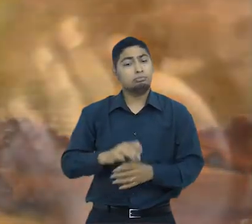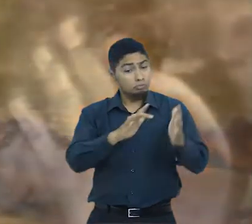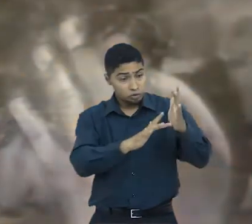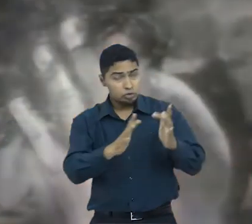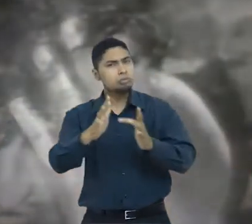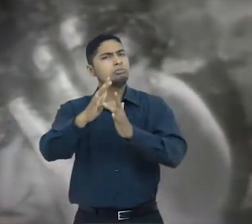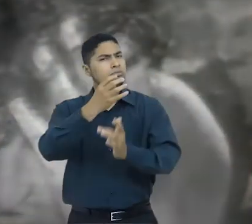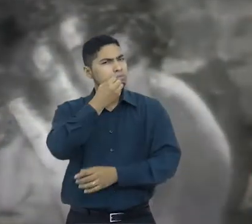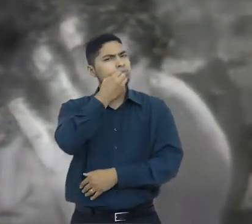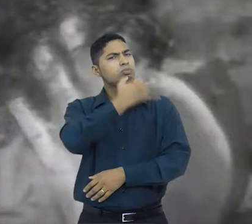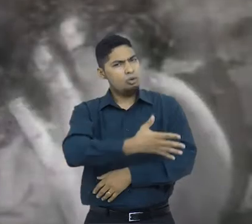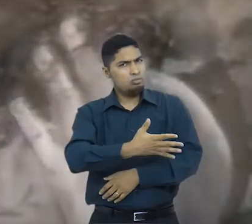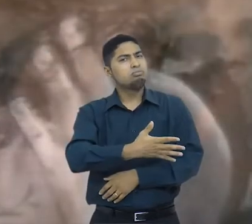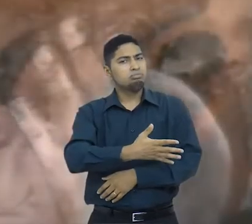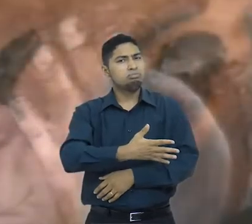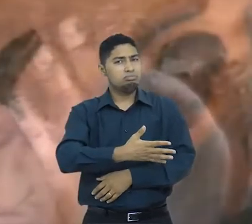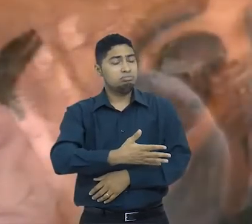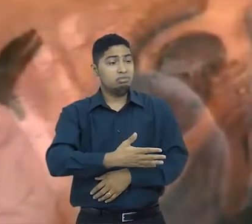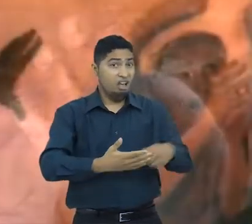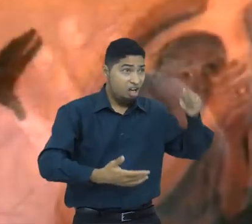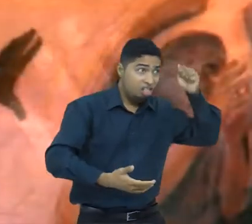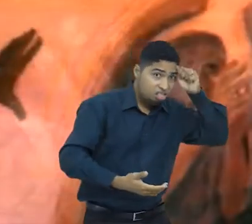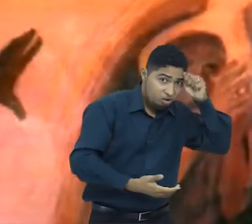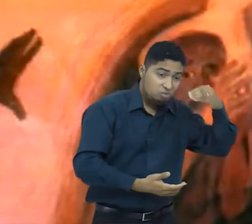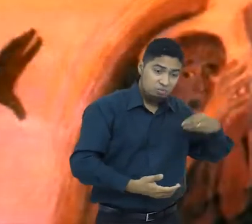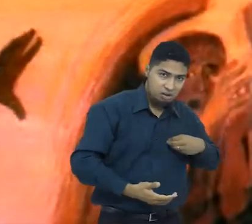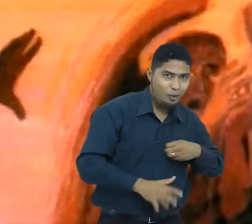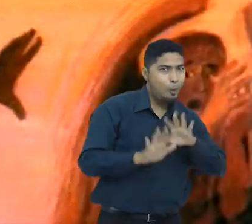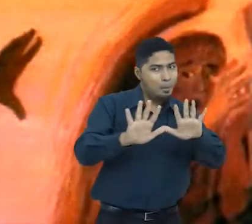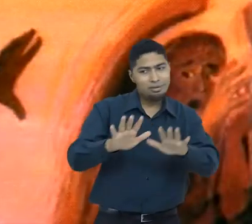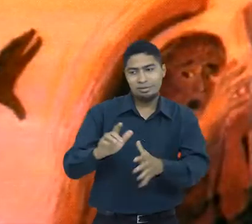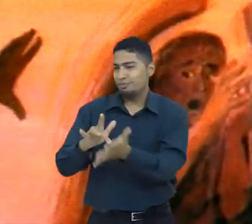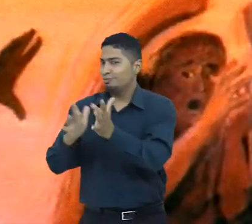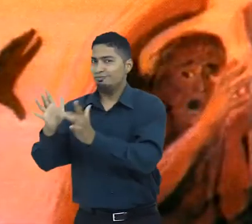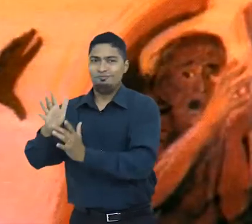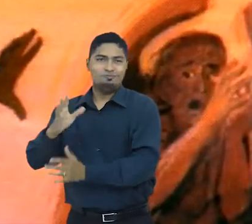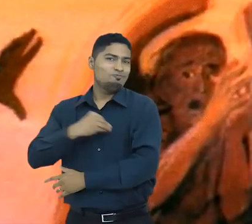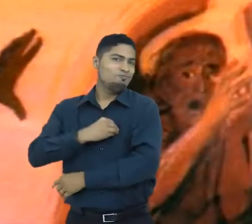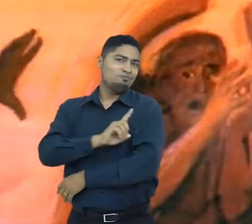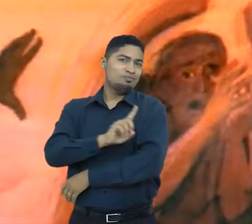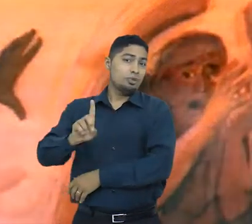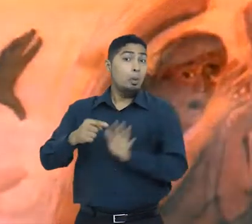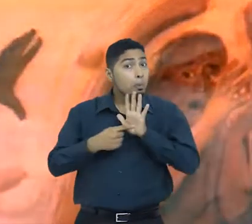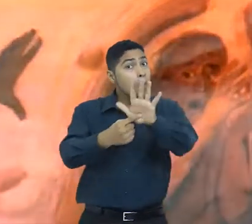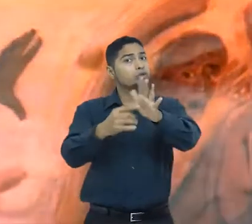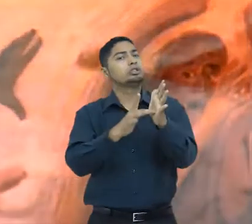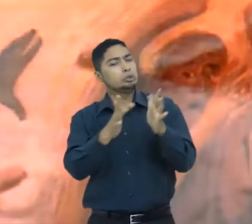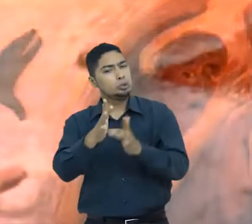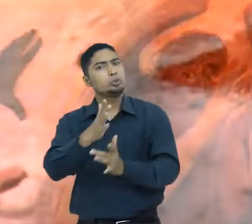foi bem-sucedido naquilo em que Adão fracassou. Isto mostra que Jesus podia mesmo ser o Salvador da